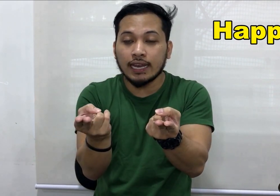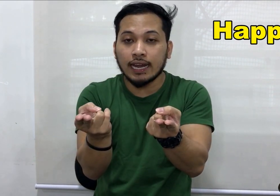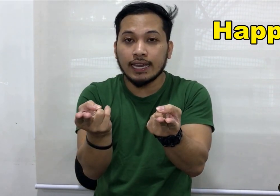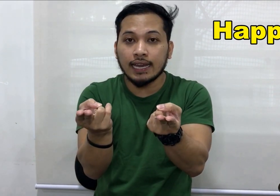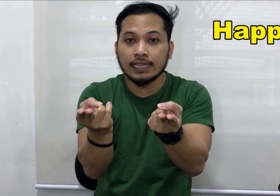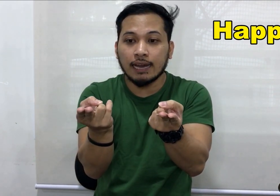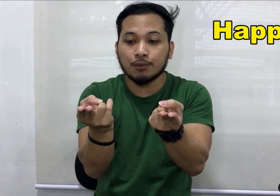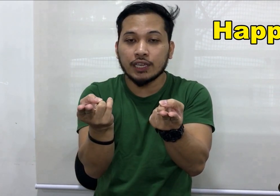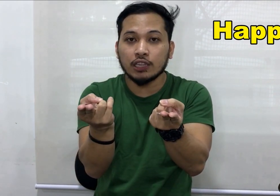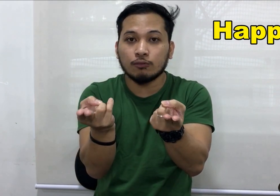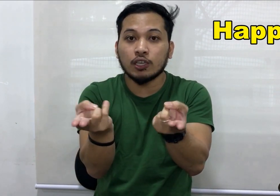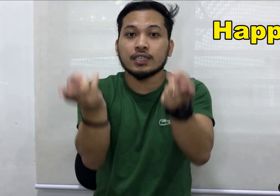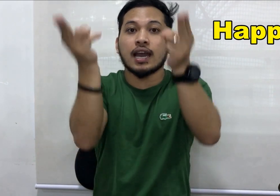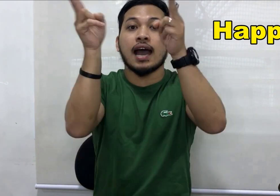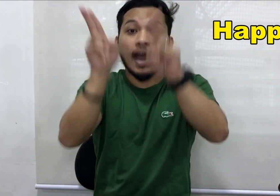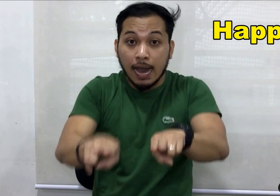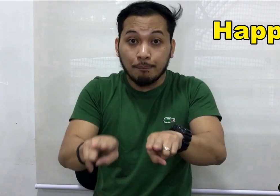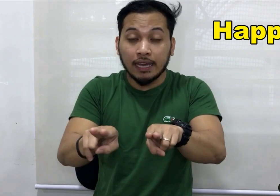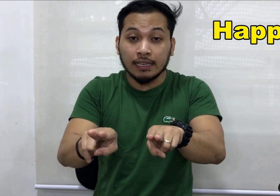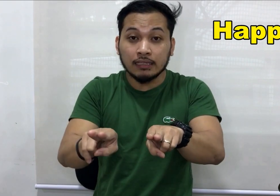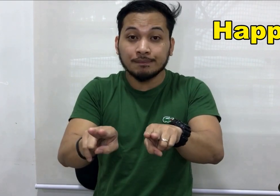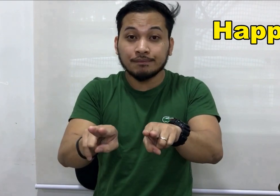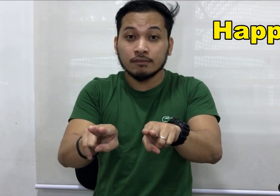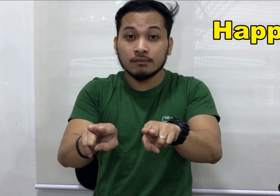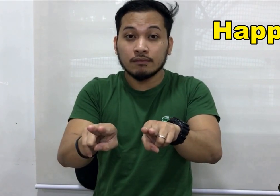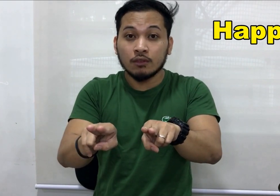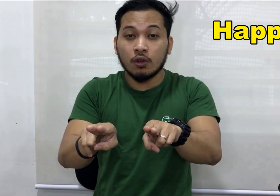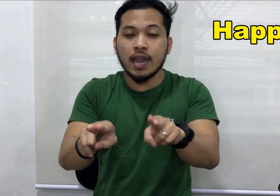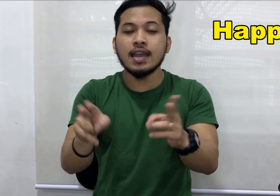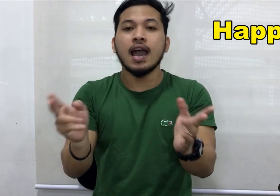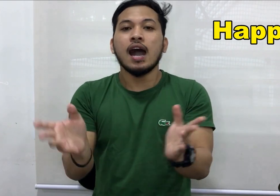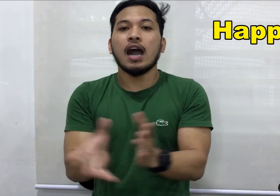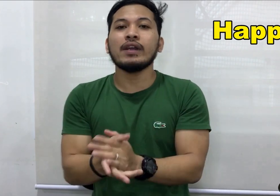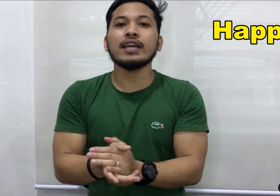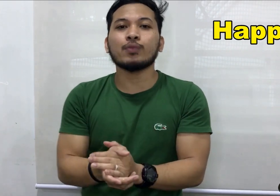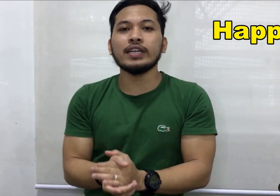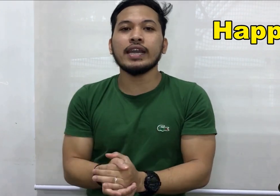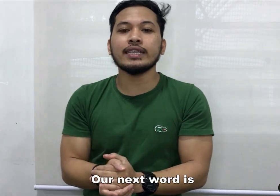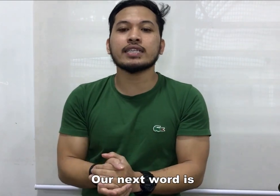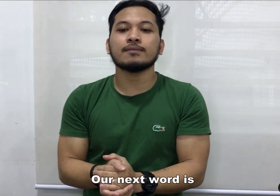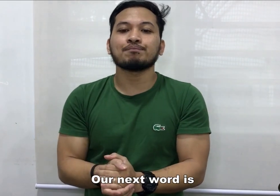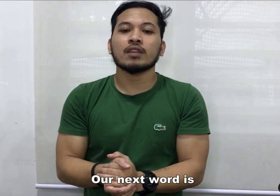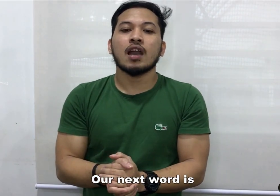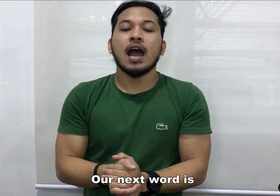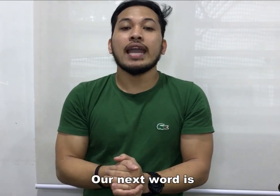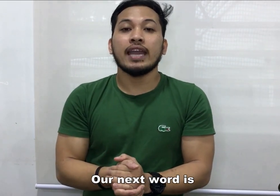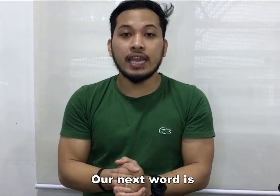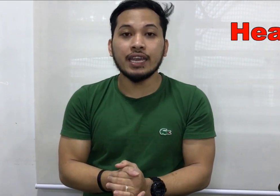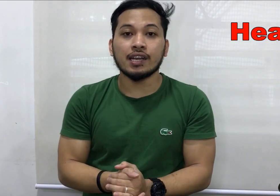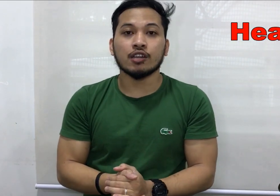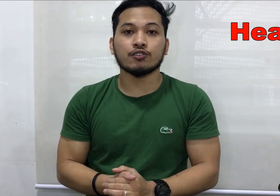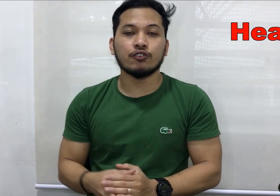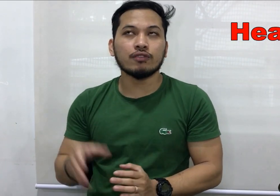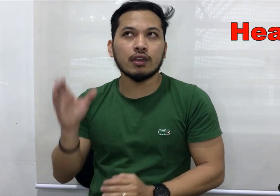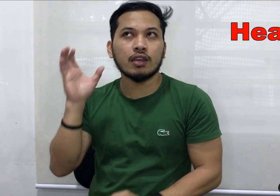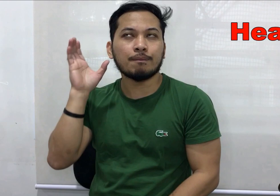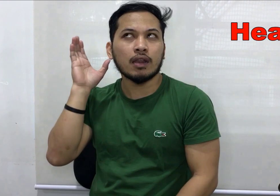yan, nakahiga. Tapos iganto mo lang siya. Happen. Okay, our next word is hear. So yung narinig,